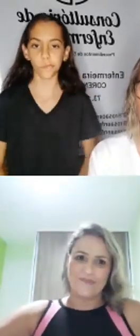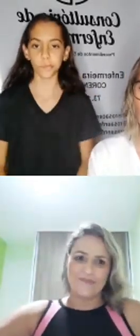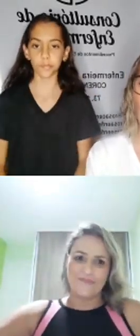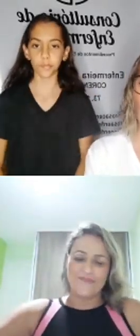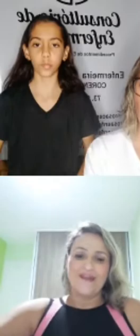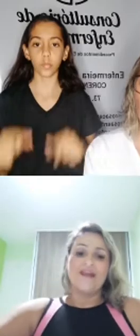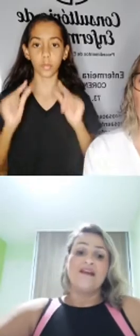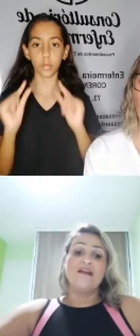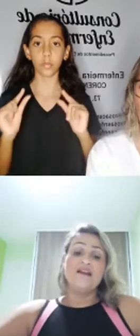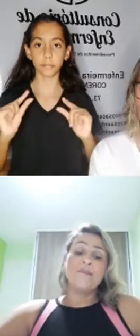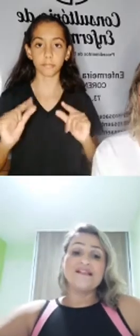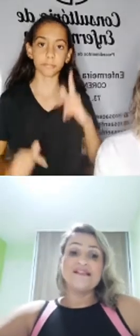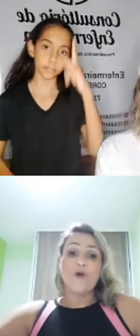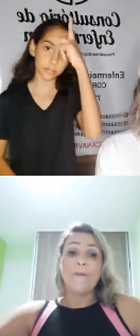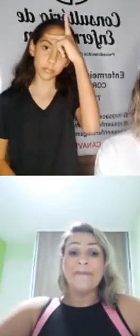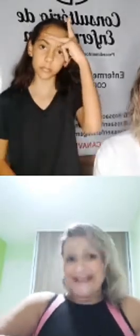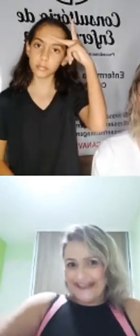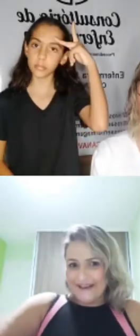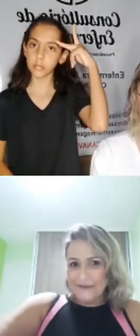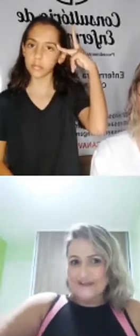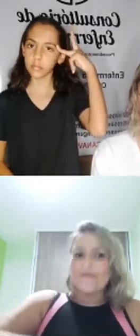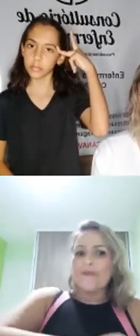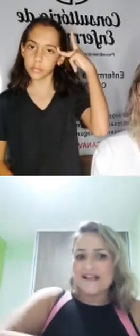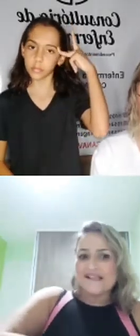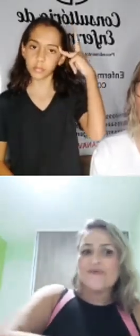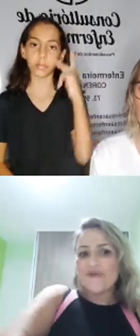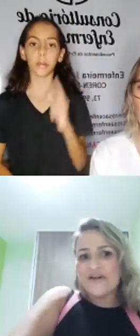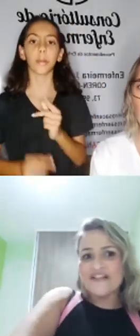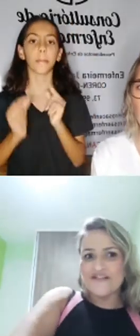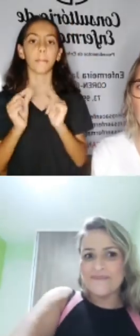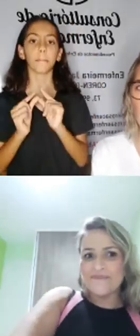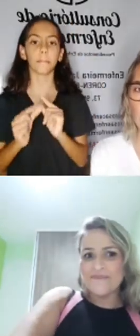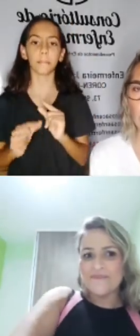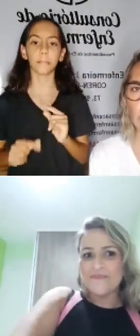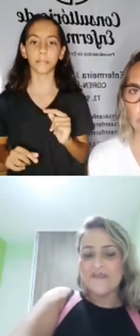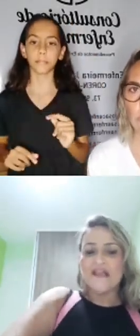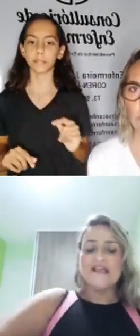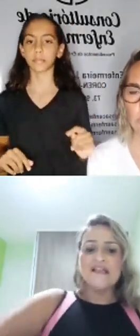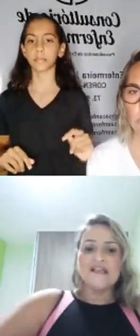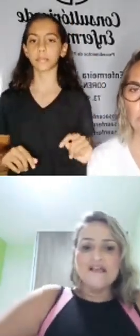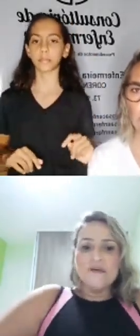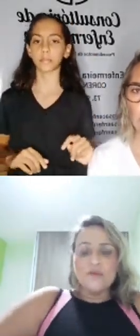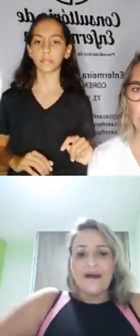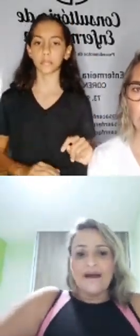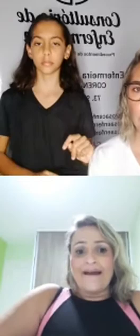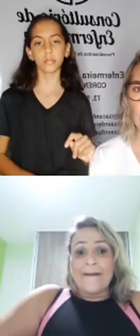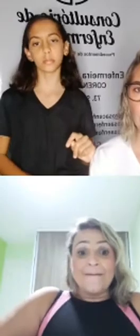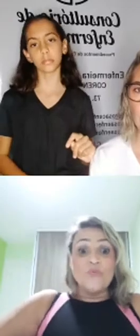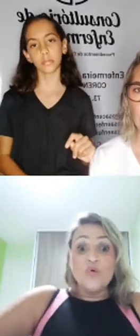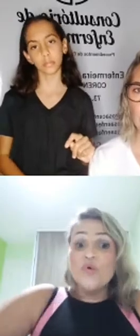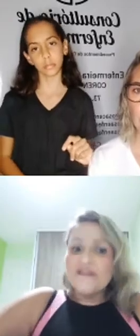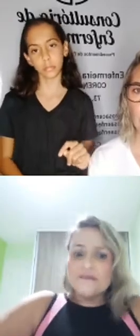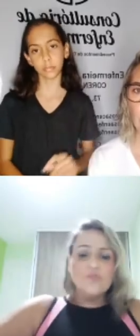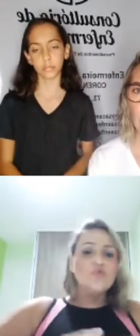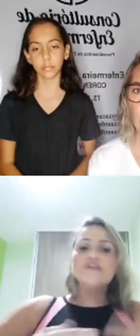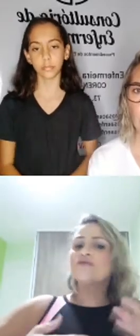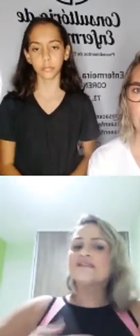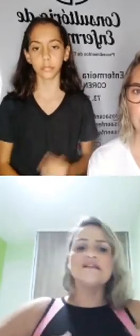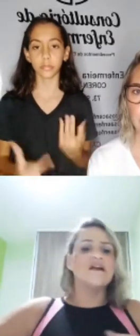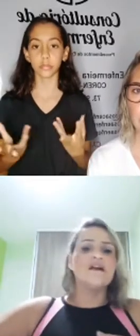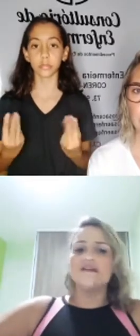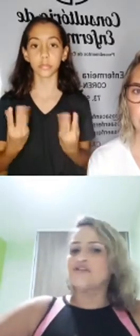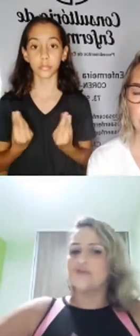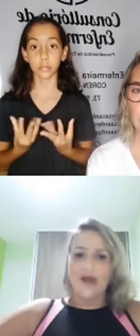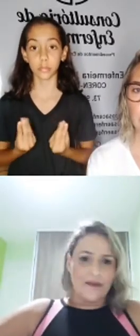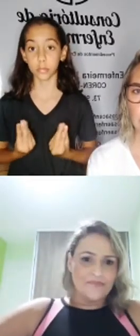população. E percentual pequeno da população com Covid. Então, muito se